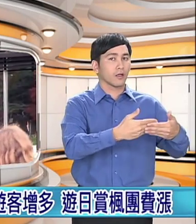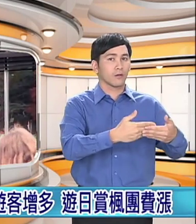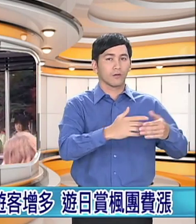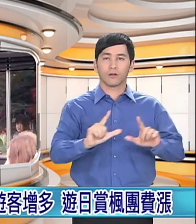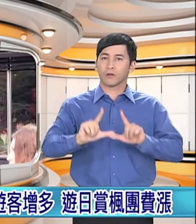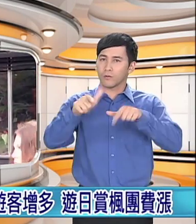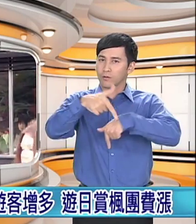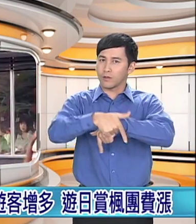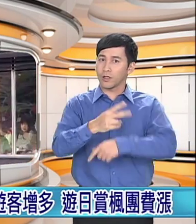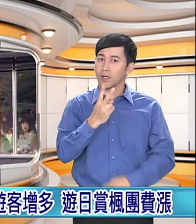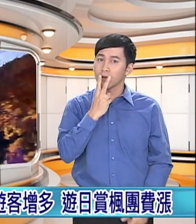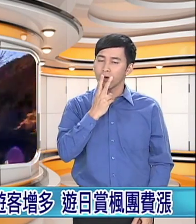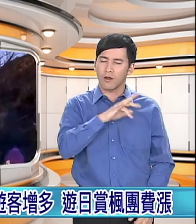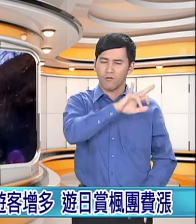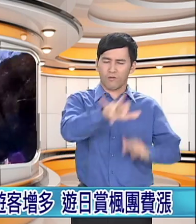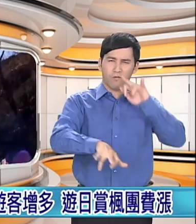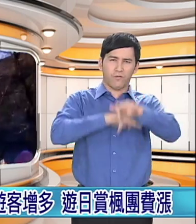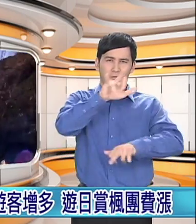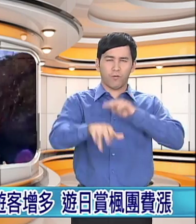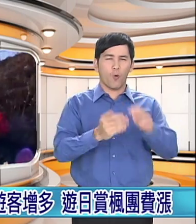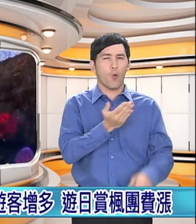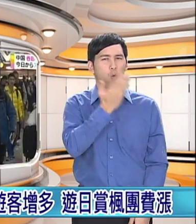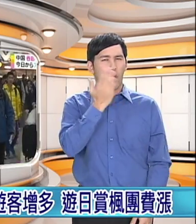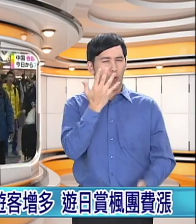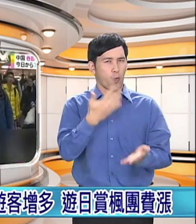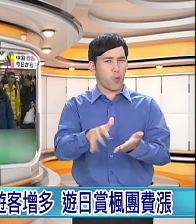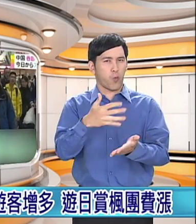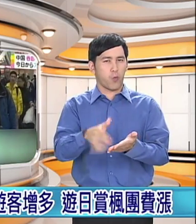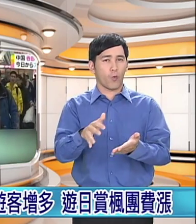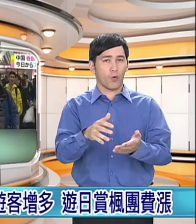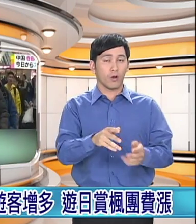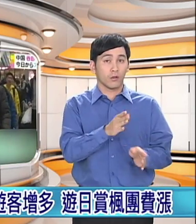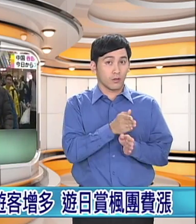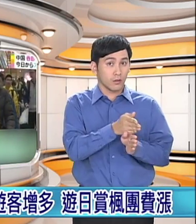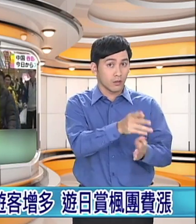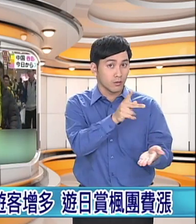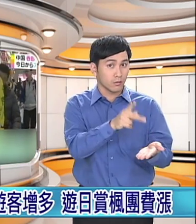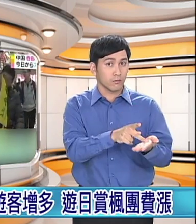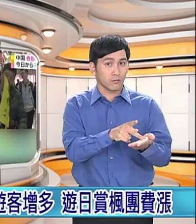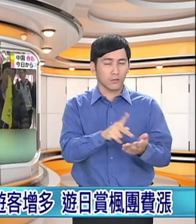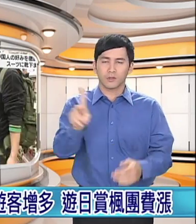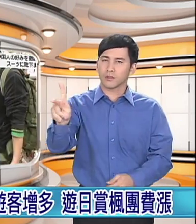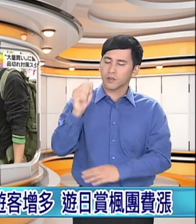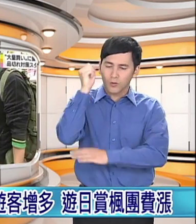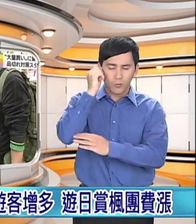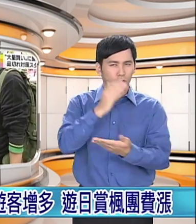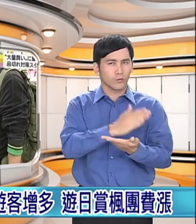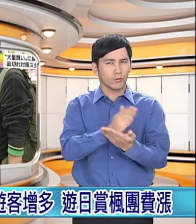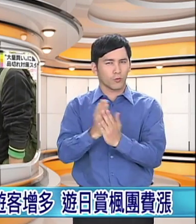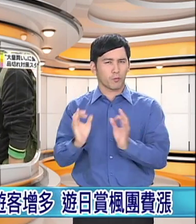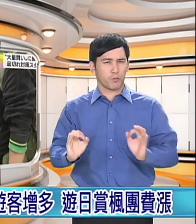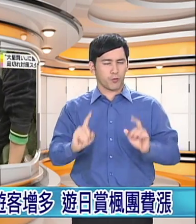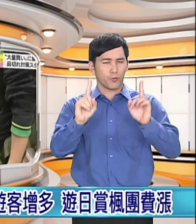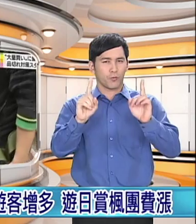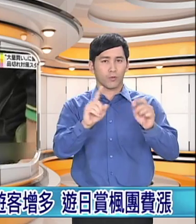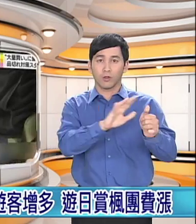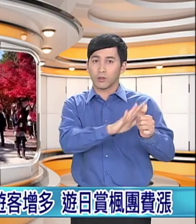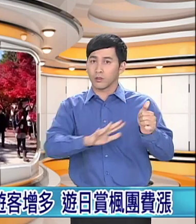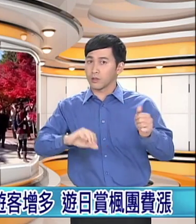日本旅游，所以日本当地的团费大涨价。像是日本的赏枫团就已经比去年